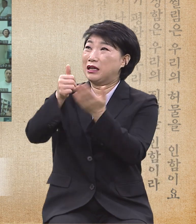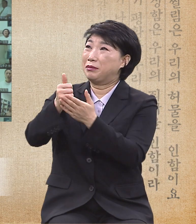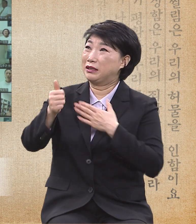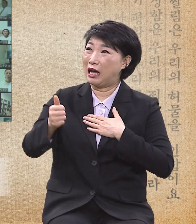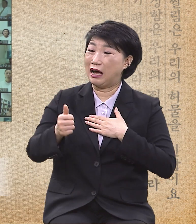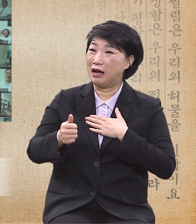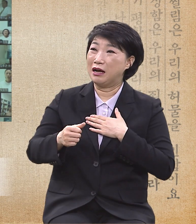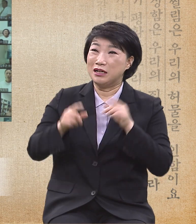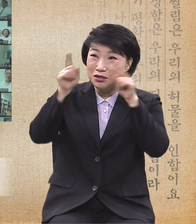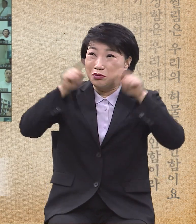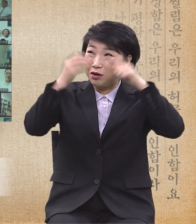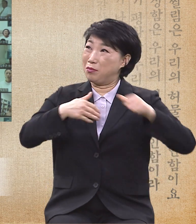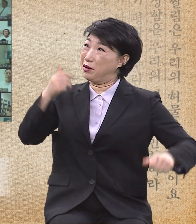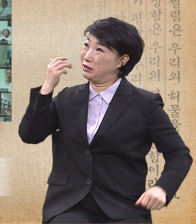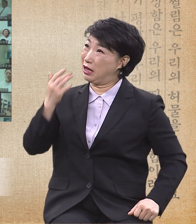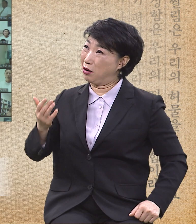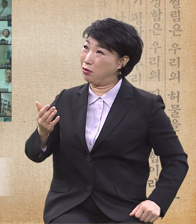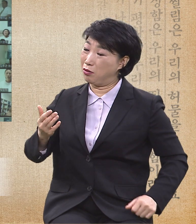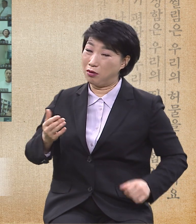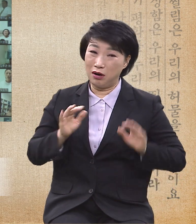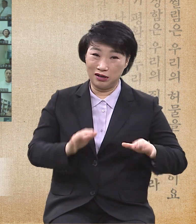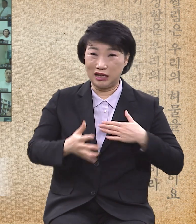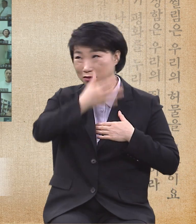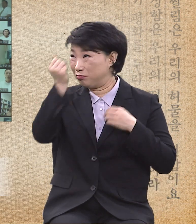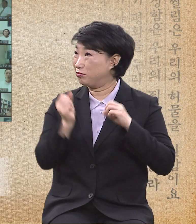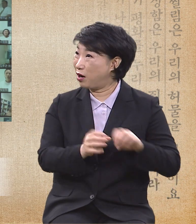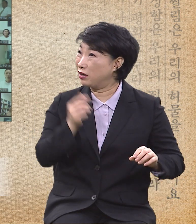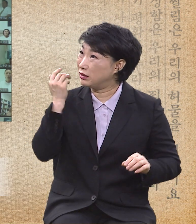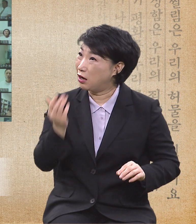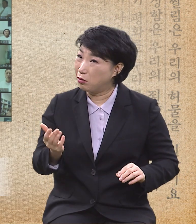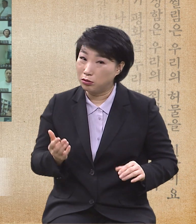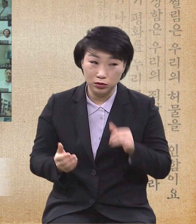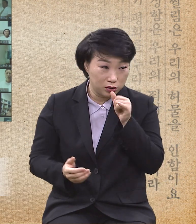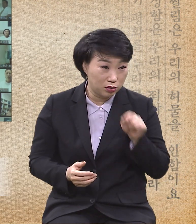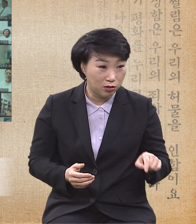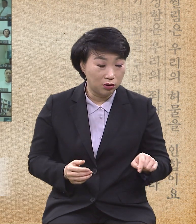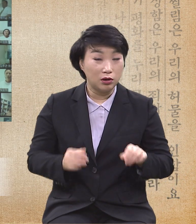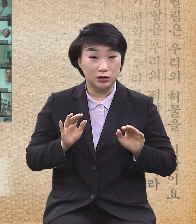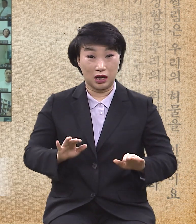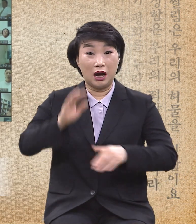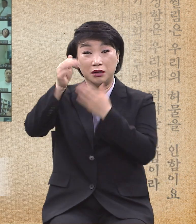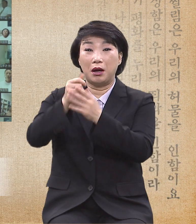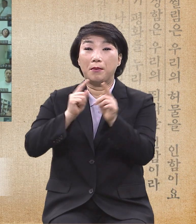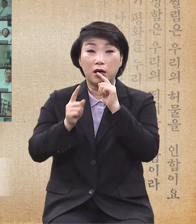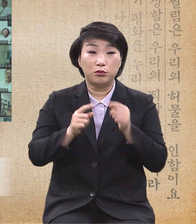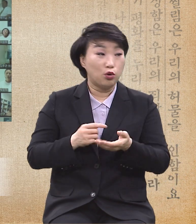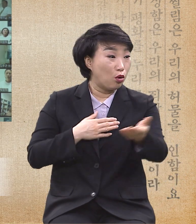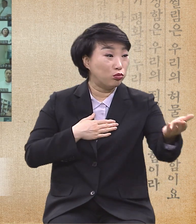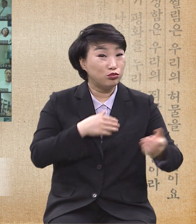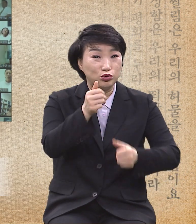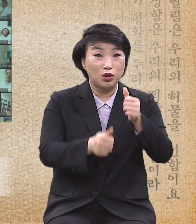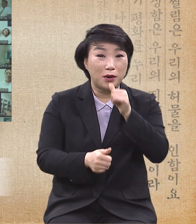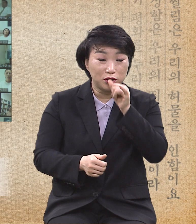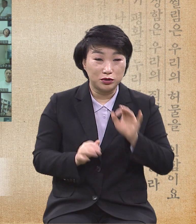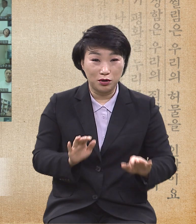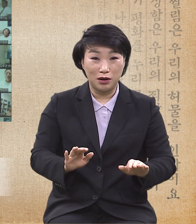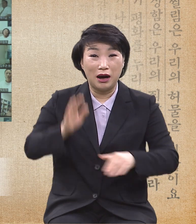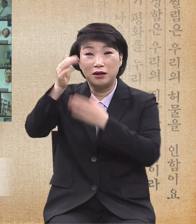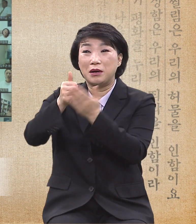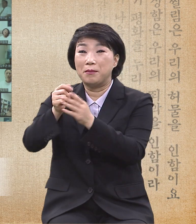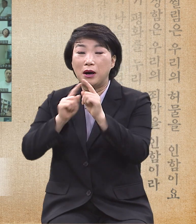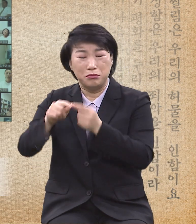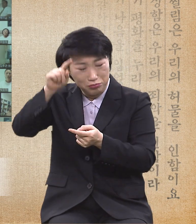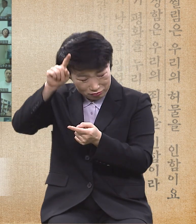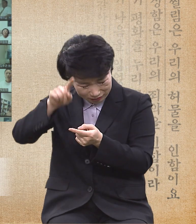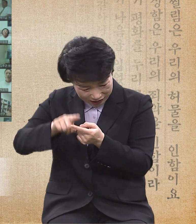나를 지우 보내겠냐? 나를 버리겠냐? 하나님 말씀을 시험한다 이 말이에요. 하나님 말씀은